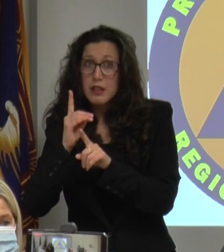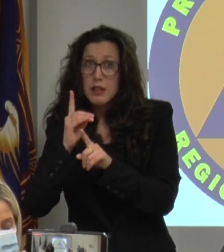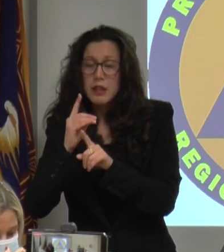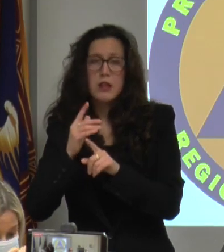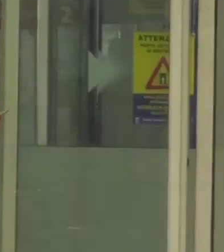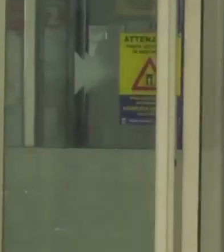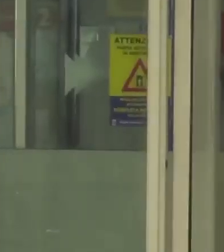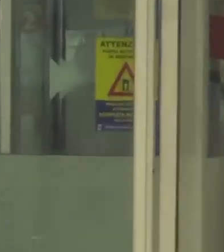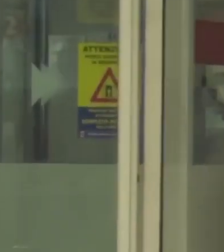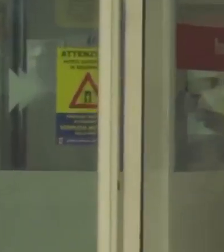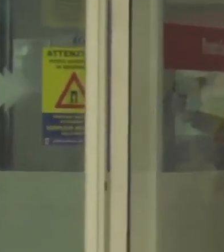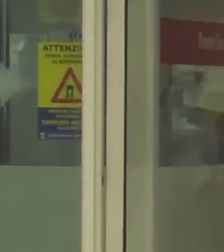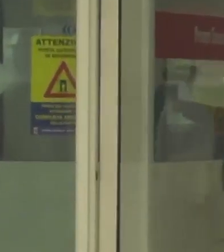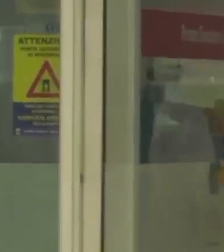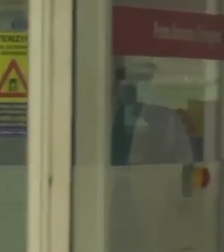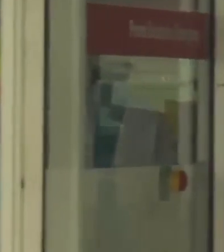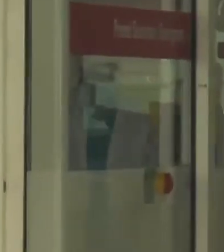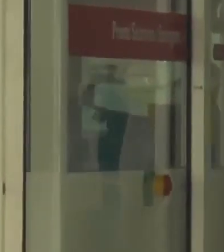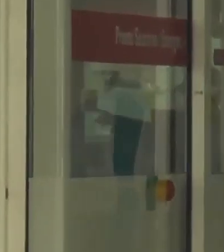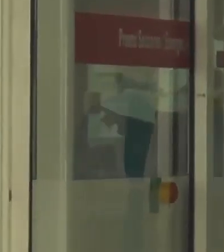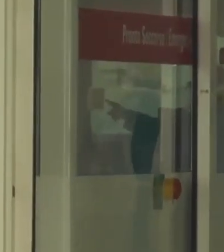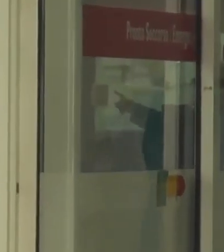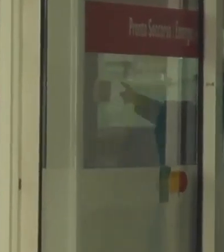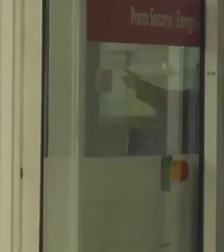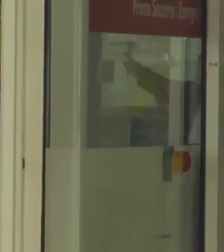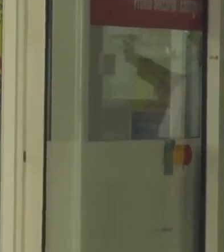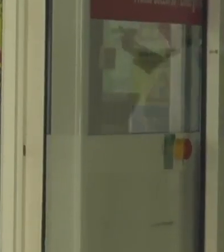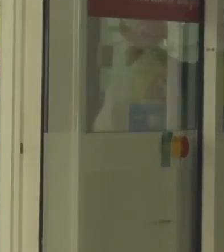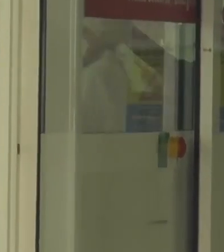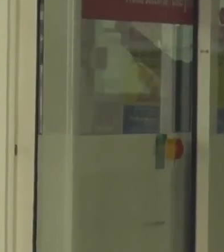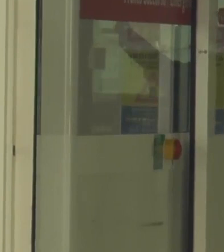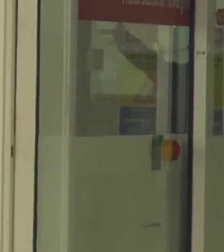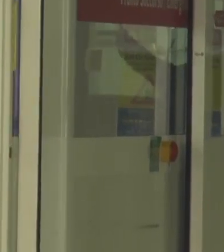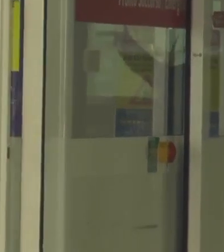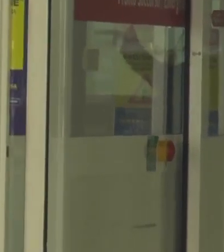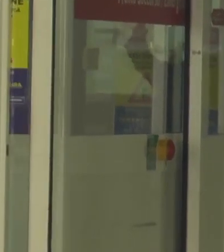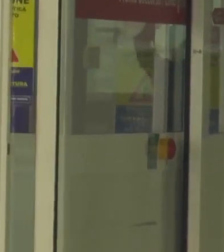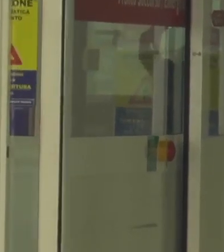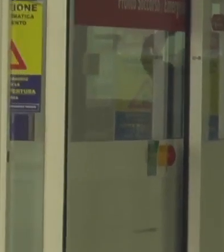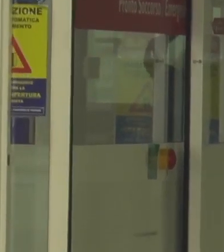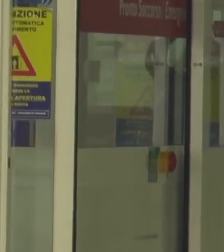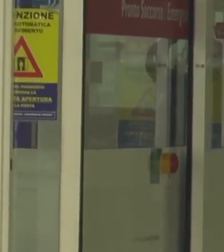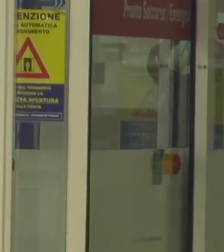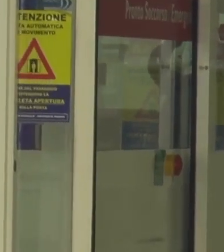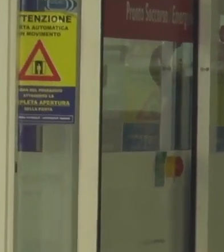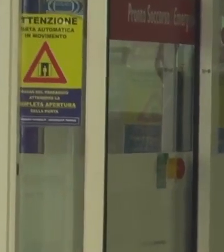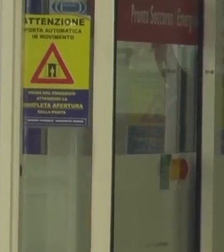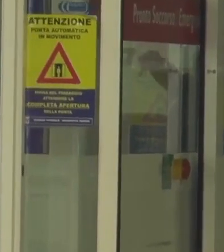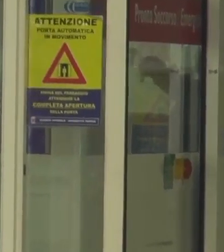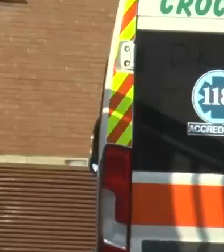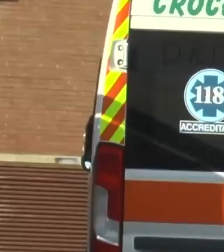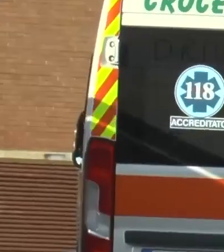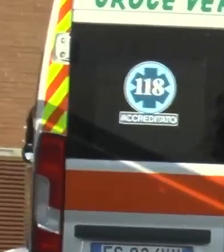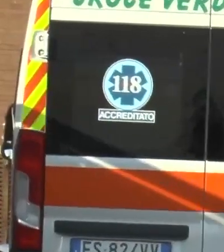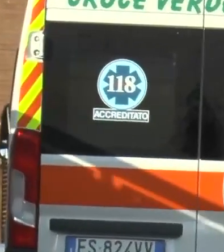ospedali ragazzi ma in questo momento ne abbiamo dato nessun ordine anzi abbiamo l'obbligo di